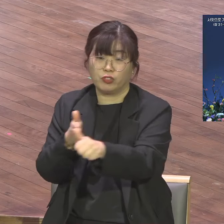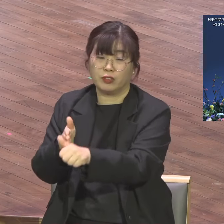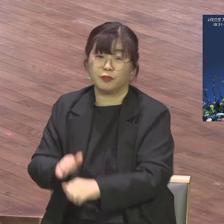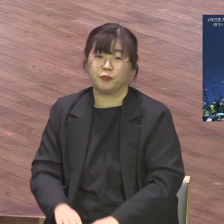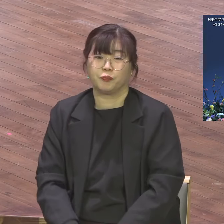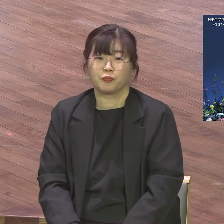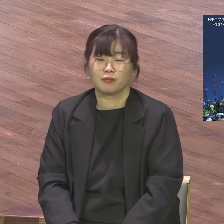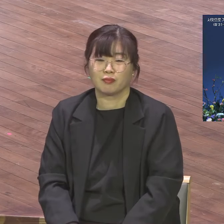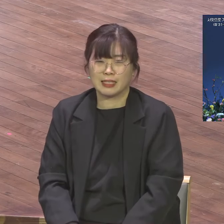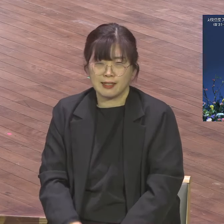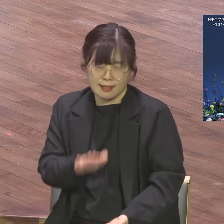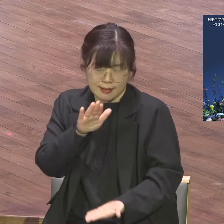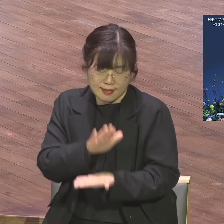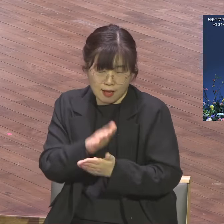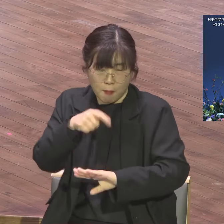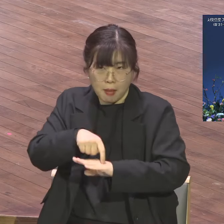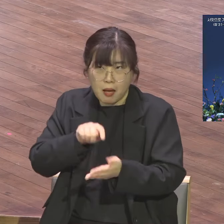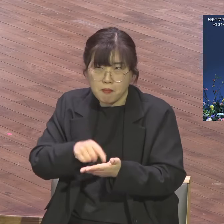간절함이 있으면 되어져요. 간절함.